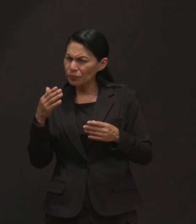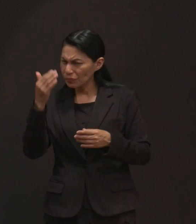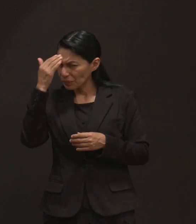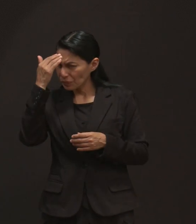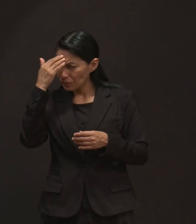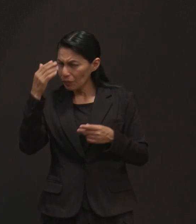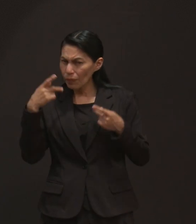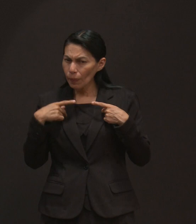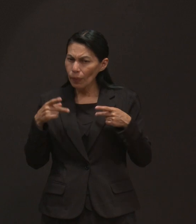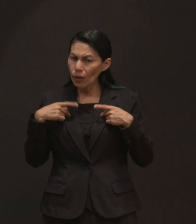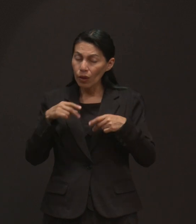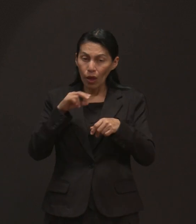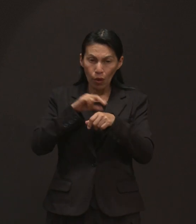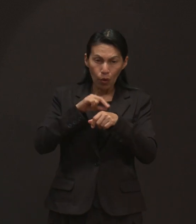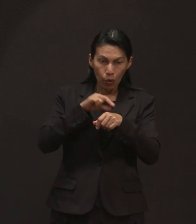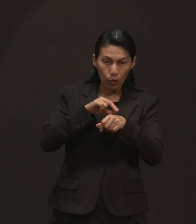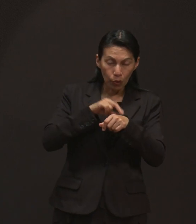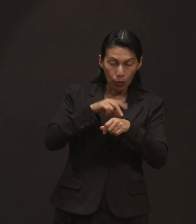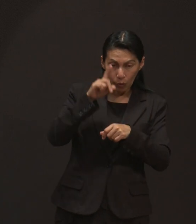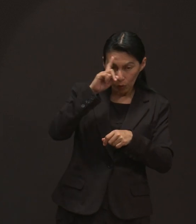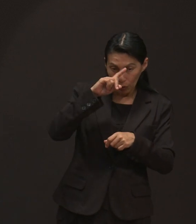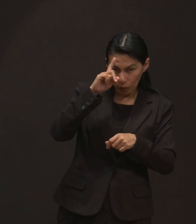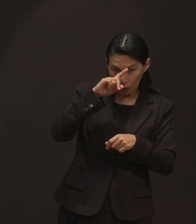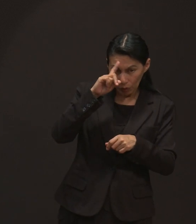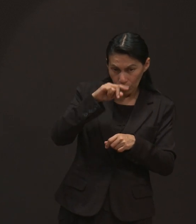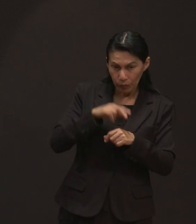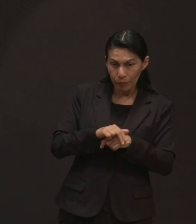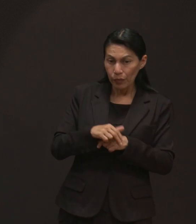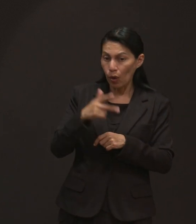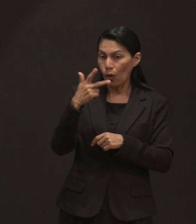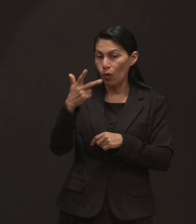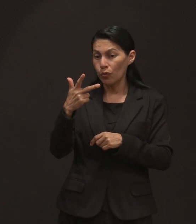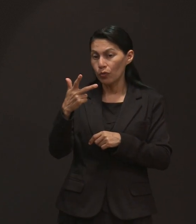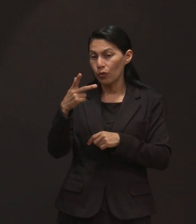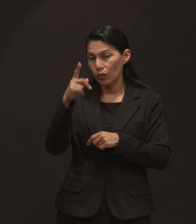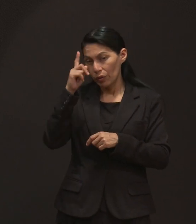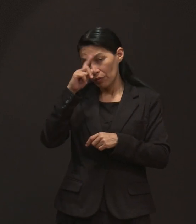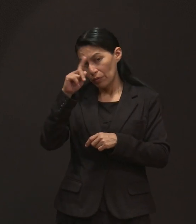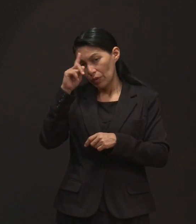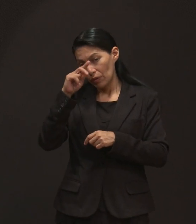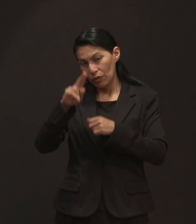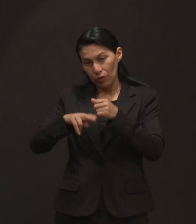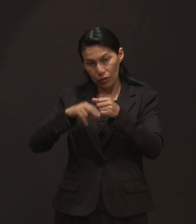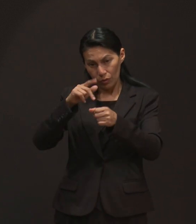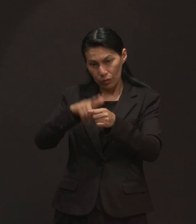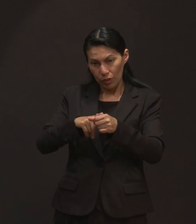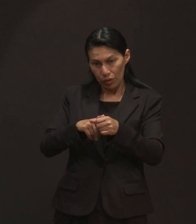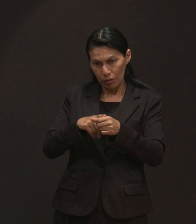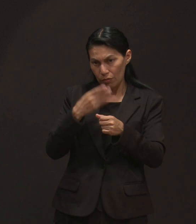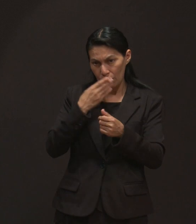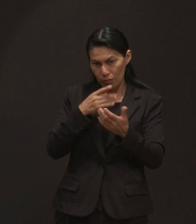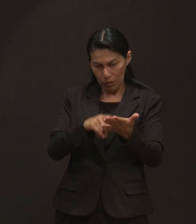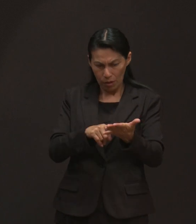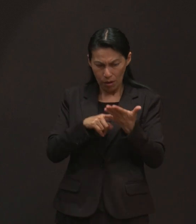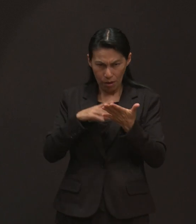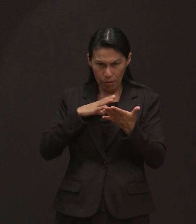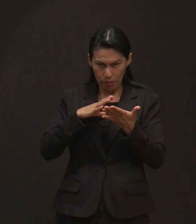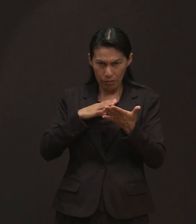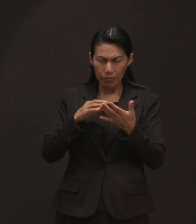a unas personas que nos recomendaron a un doctor que lleva los 8 recursos naturales